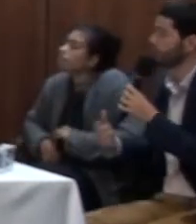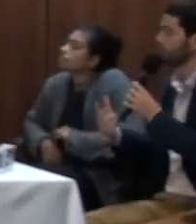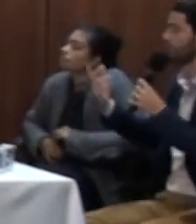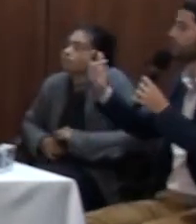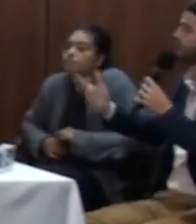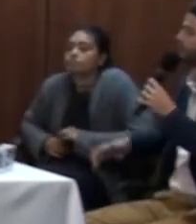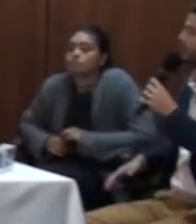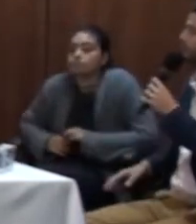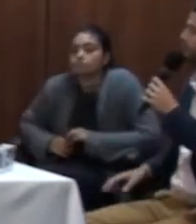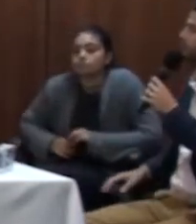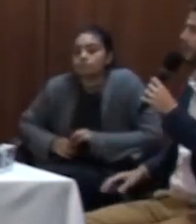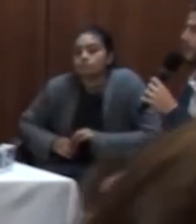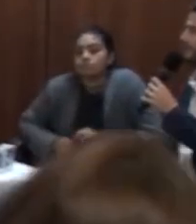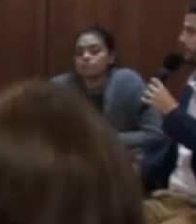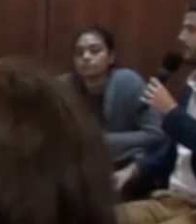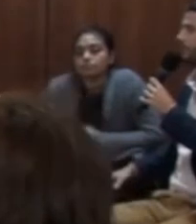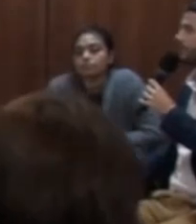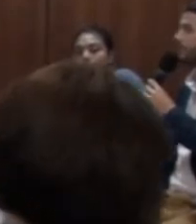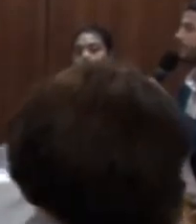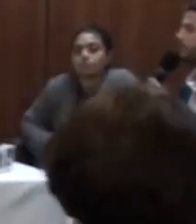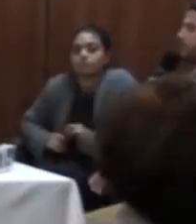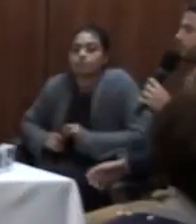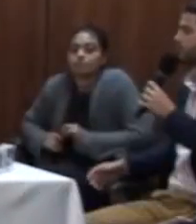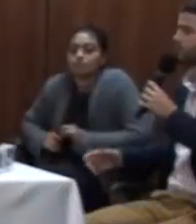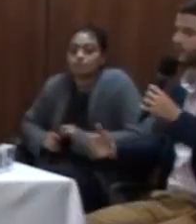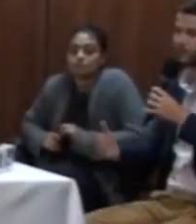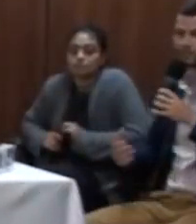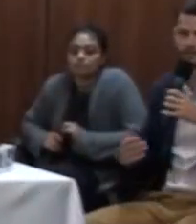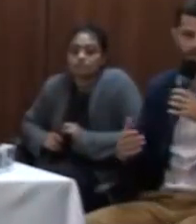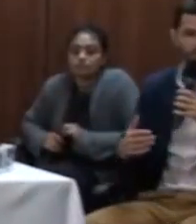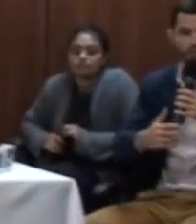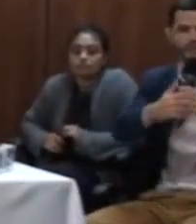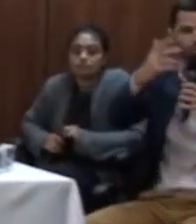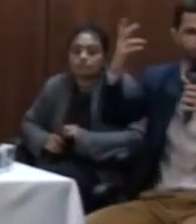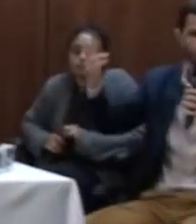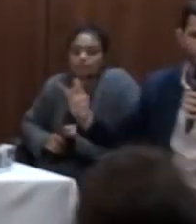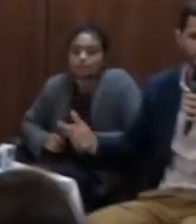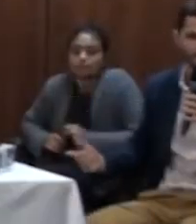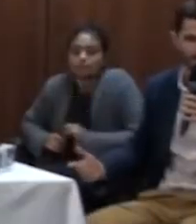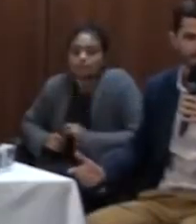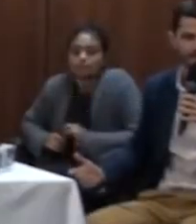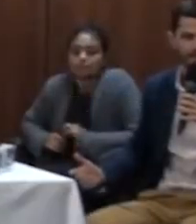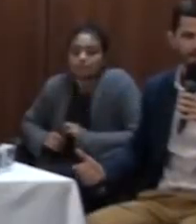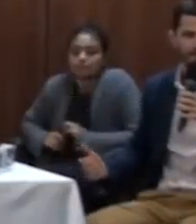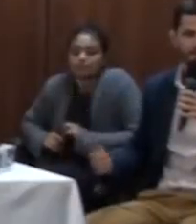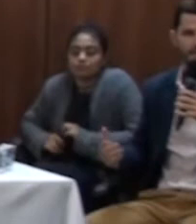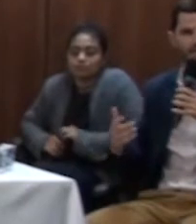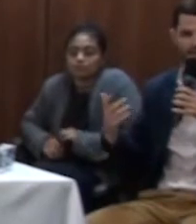não submetida a essa coordenadoria, que é a Coordenadoria de Controle de Doenças, que com certeza tem muitas outras coisas para